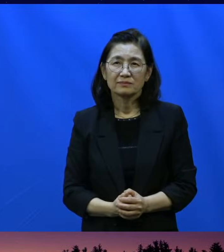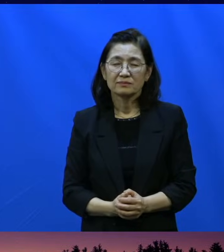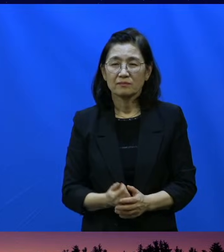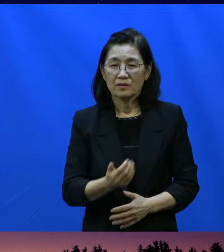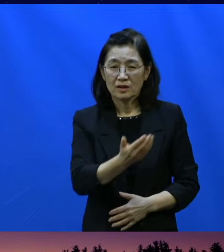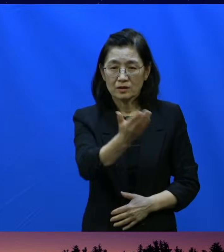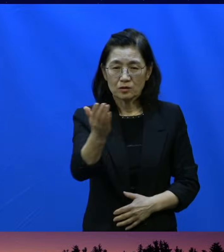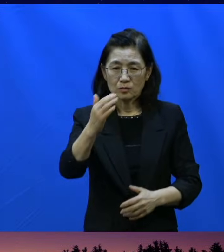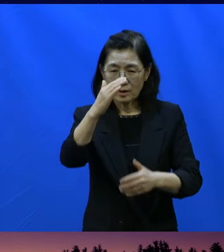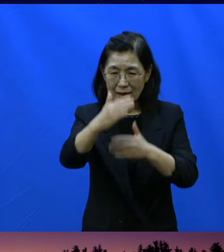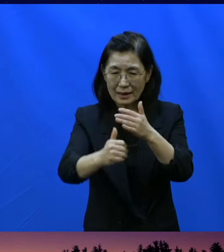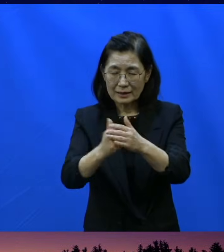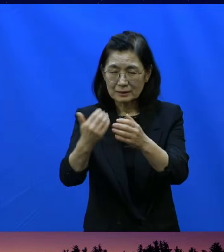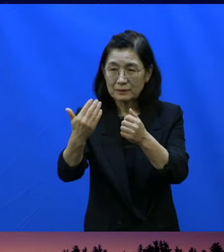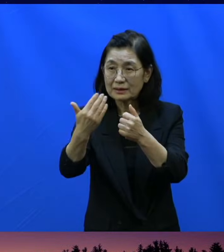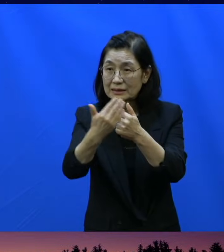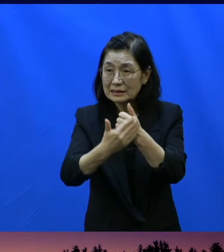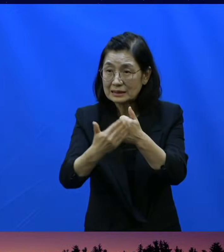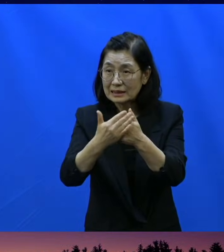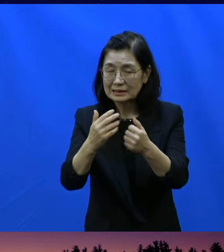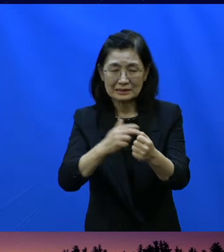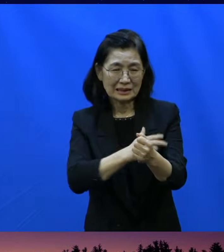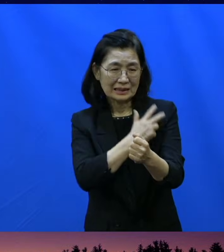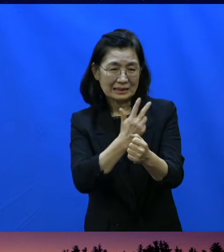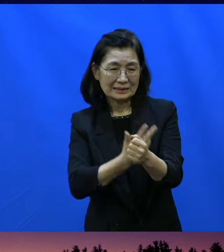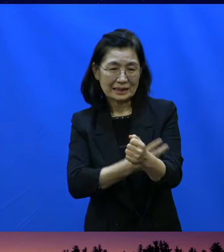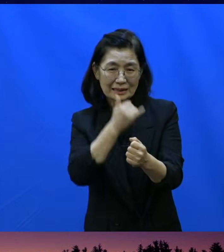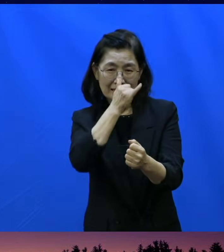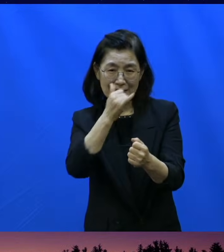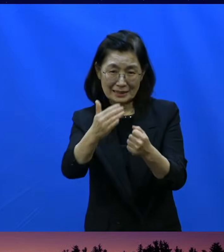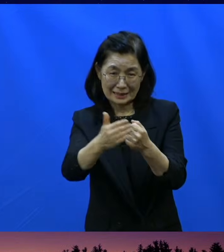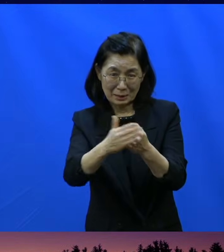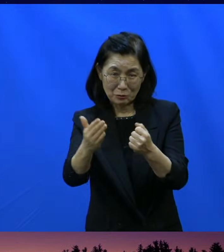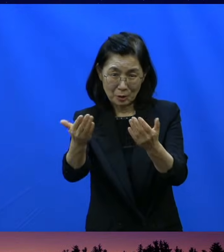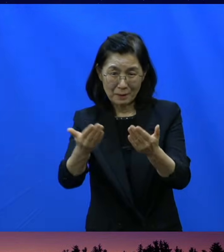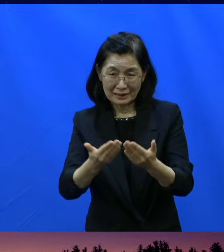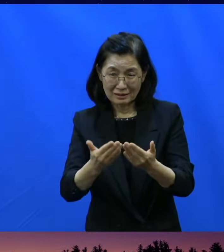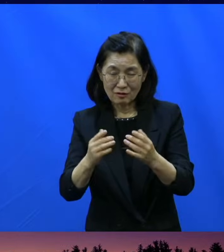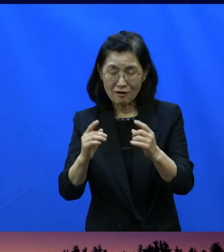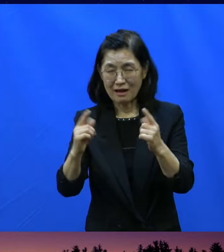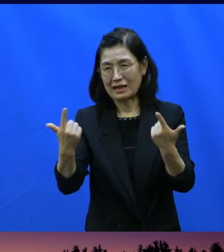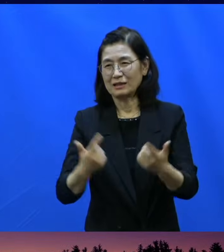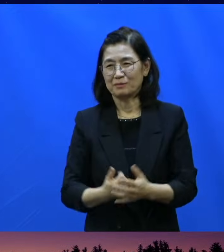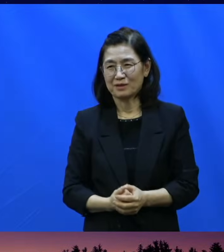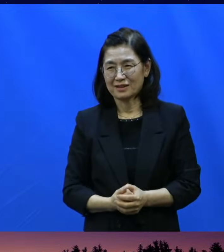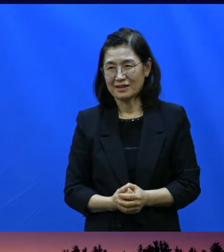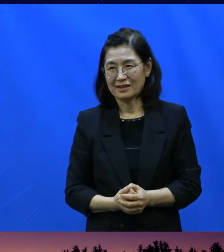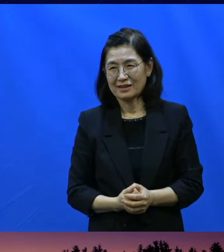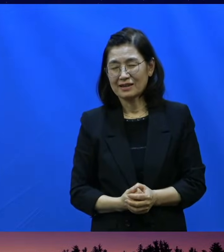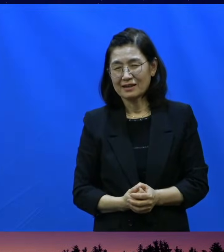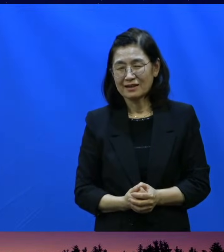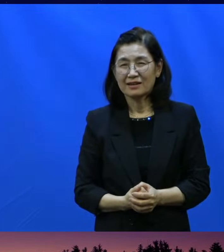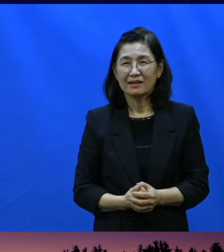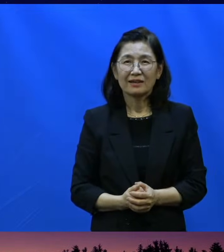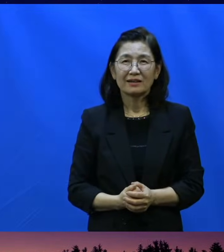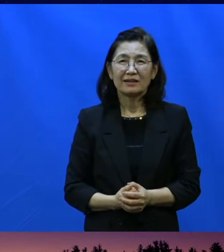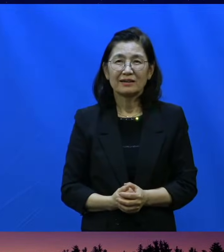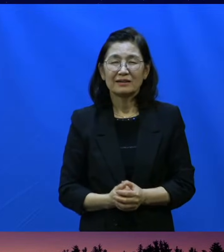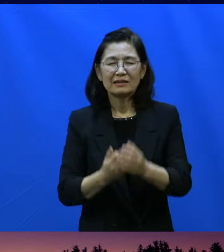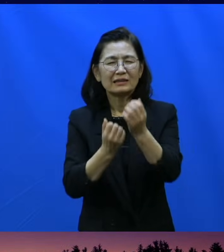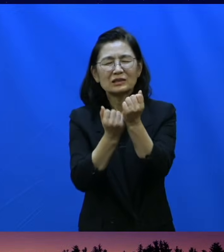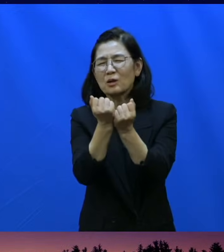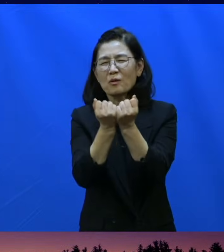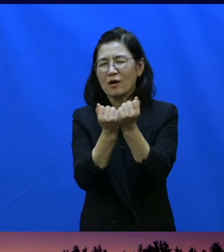여러분 은혜는 조건부가 아닙니다. 자격이 있어 받는 거 아니에요. 혹시 그것 때문에 없어요. 설명